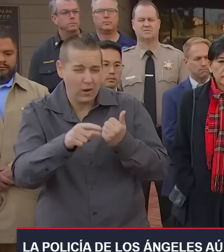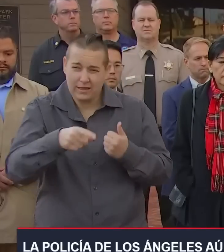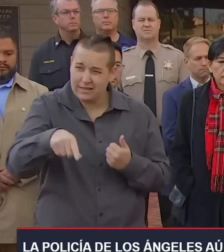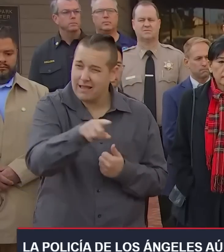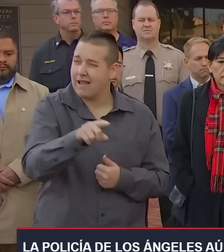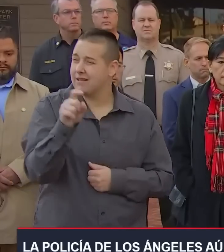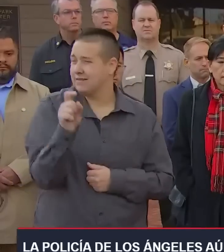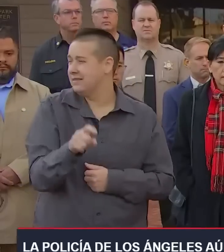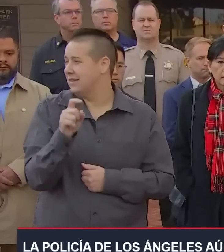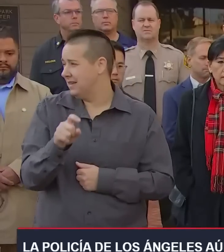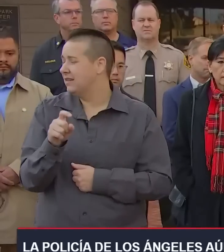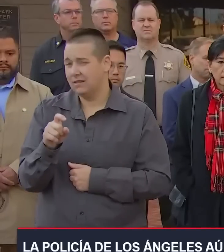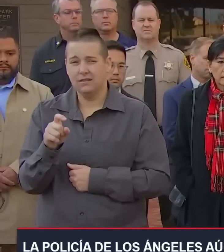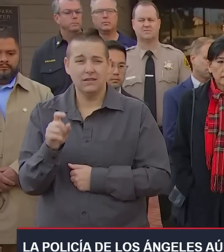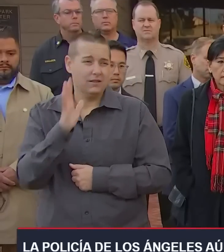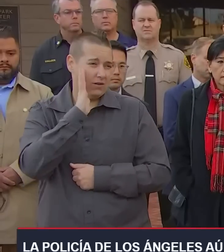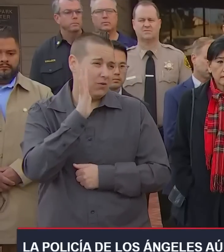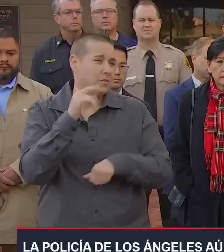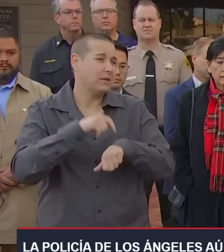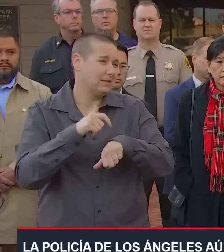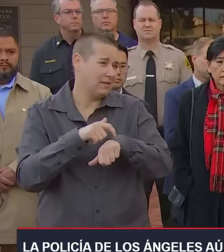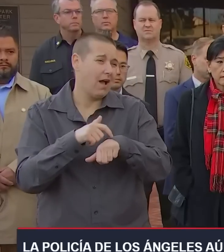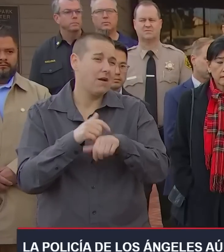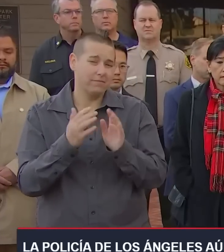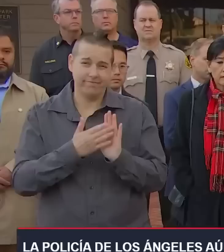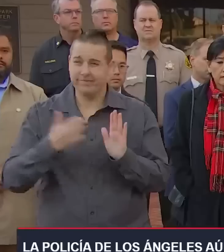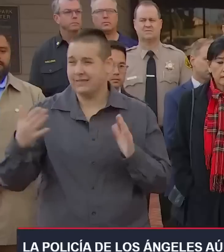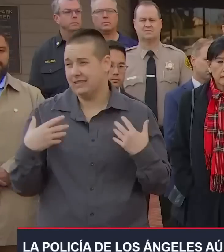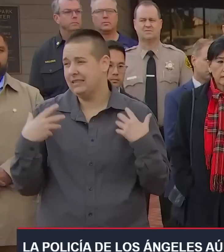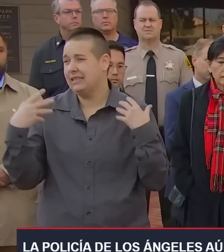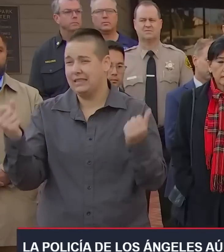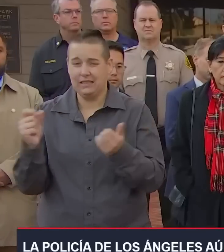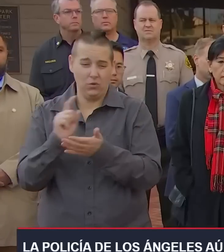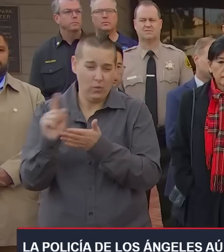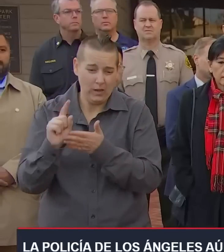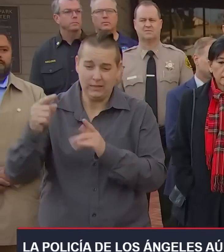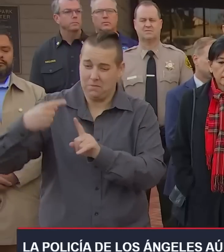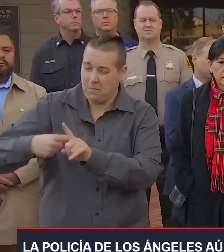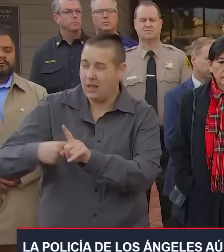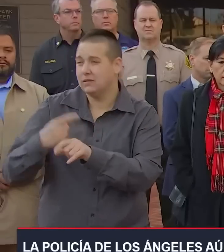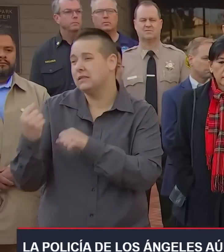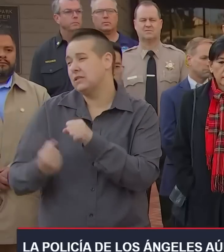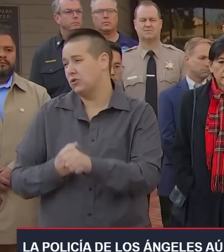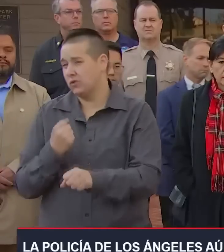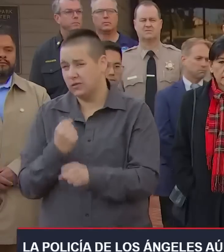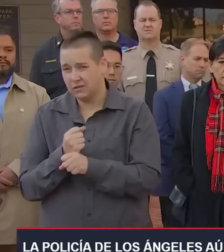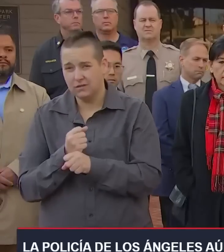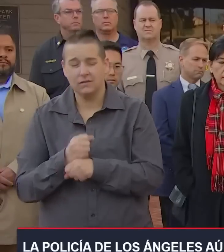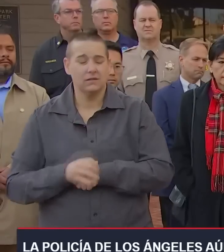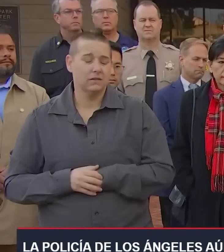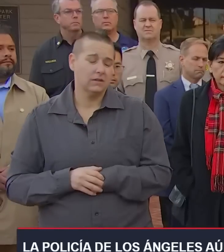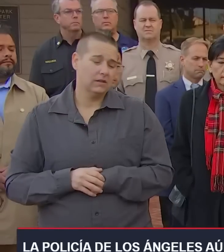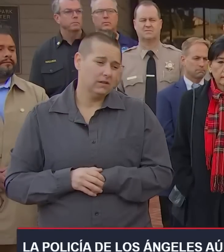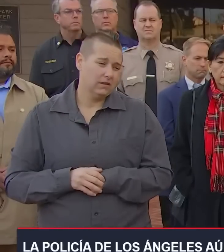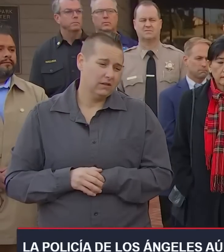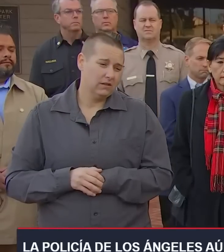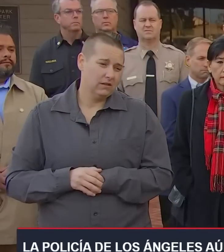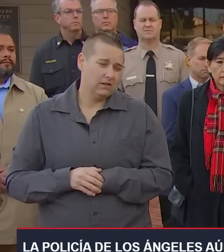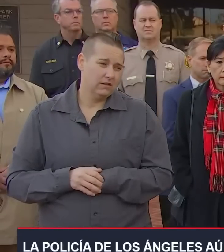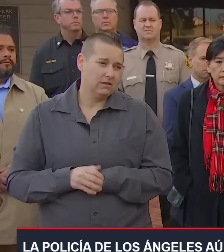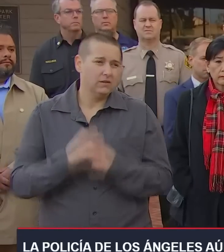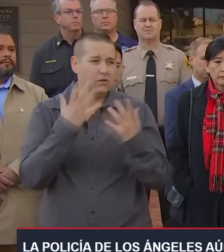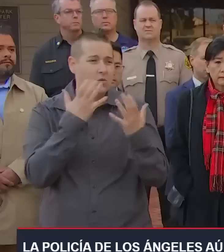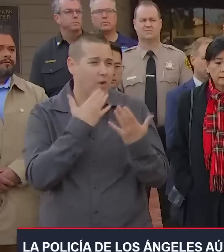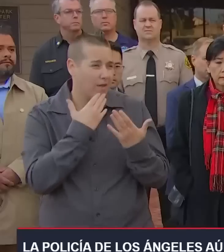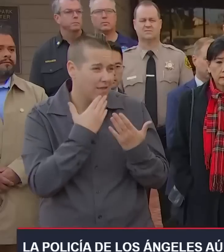a su disposición para brindarles los servicios y el apoyo necesarios para proceder a